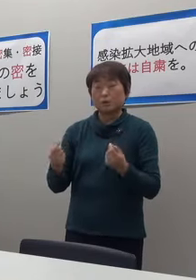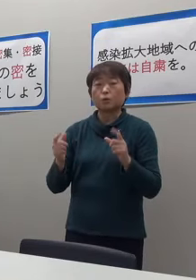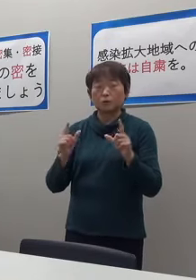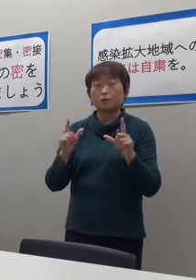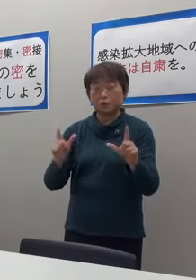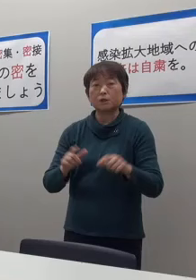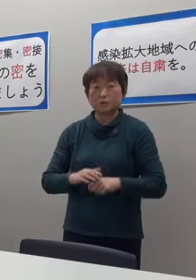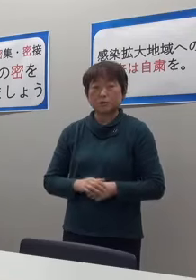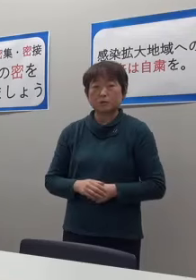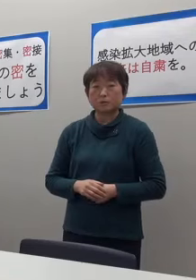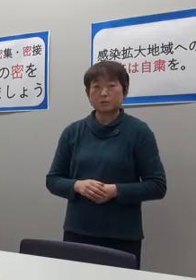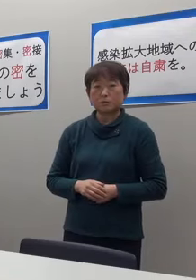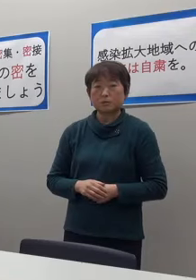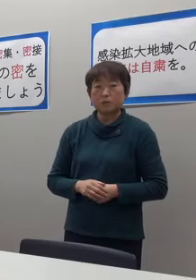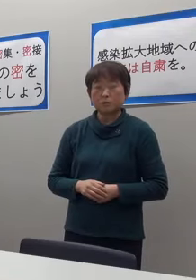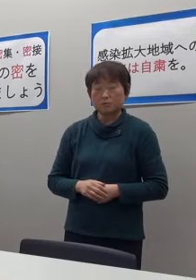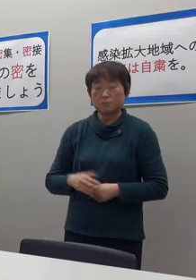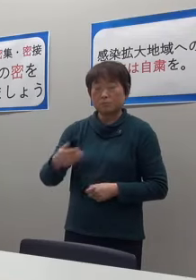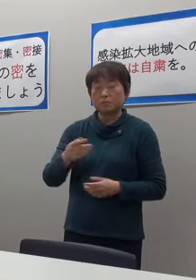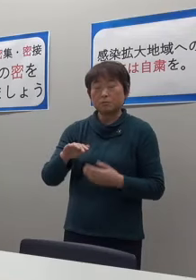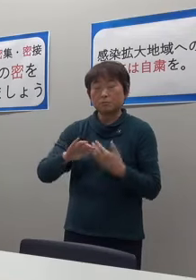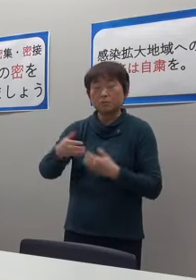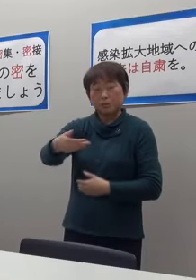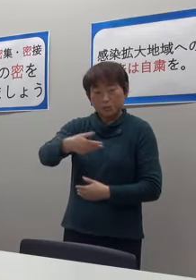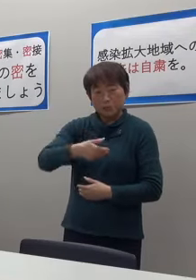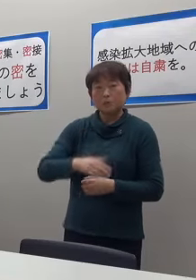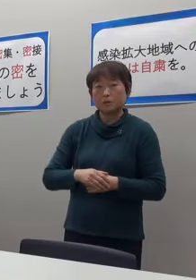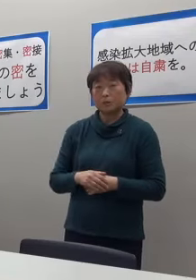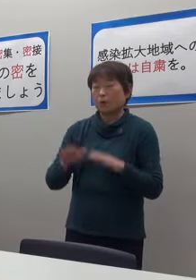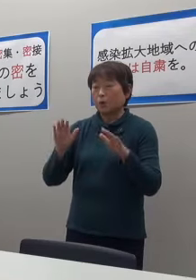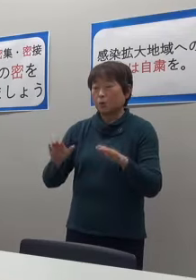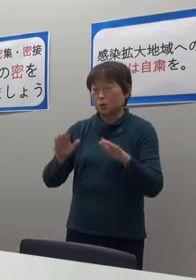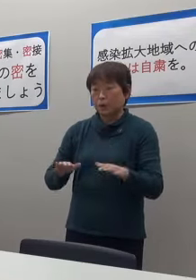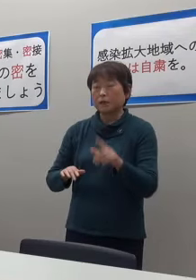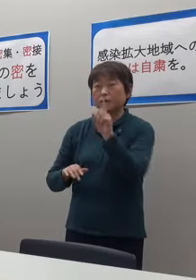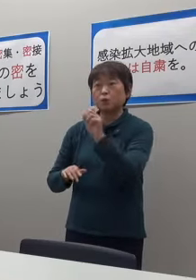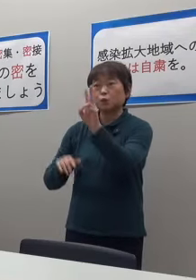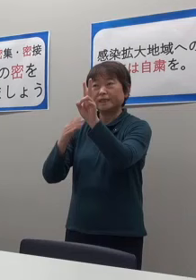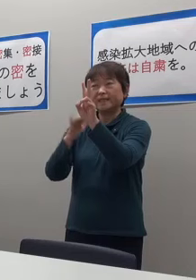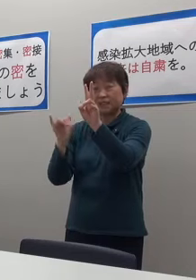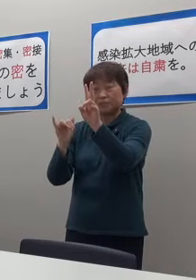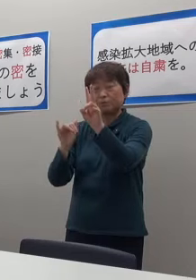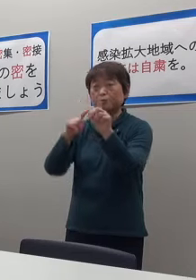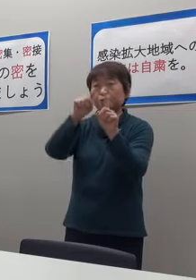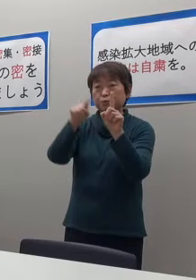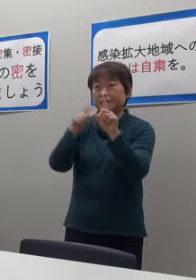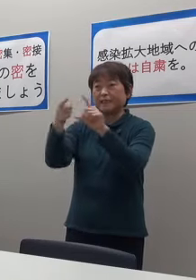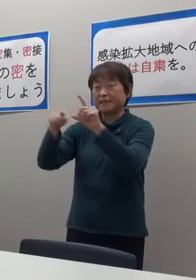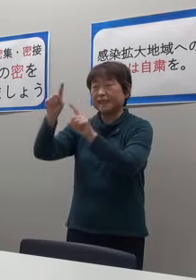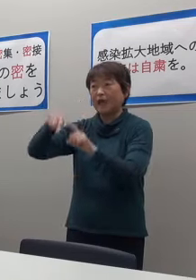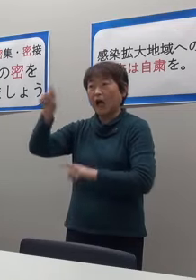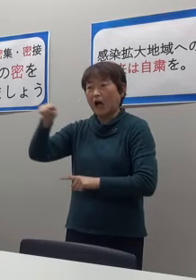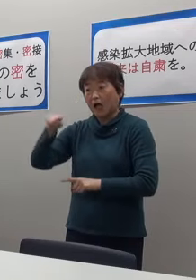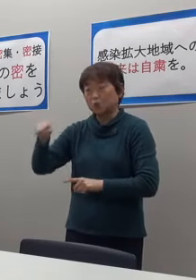そうしますと、今回12人あの PCR 検査を実施して、